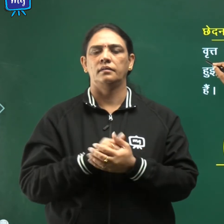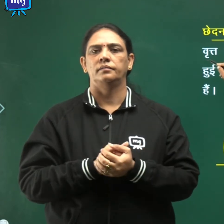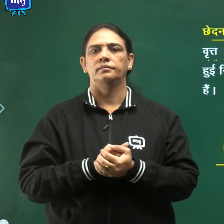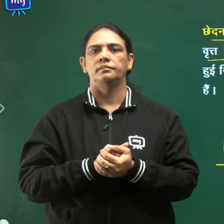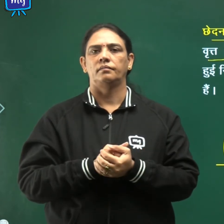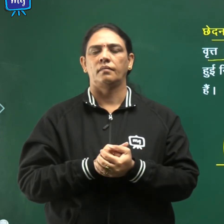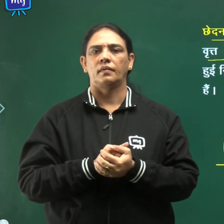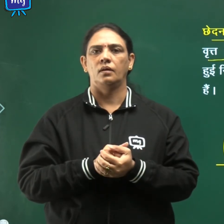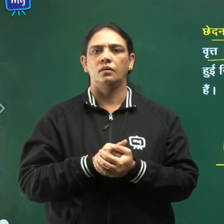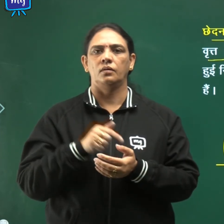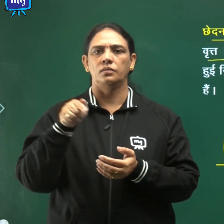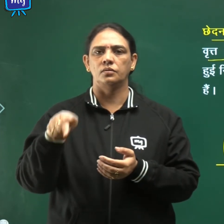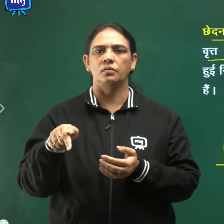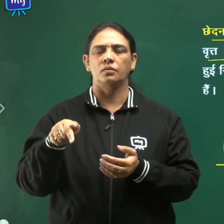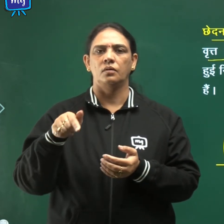जो किसी व्रत को